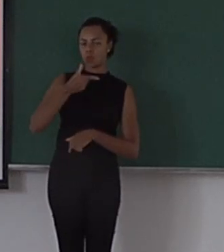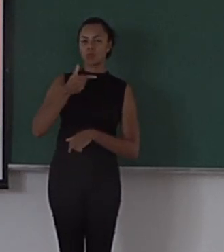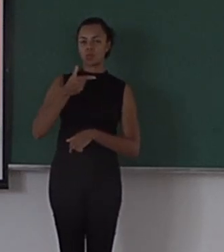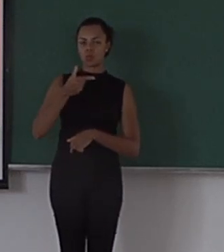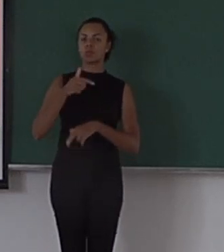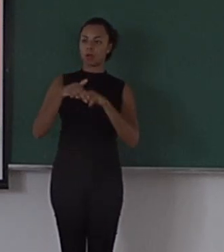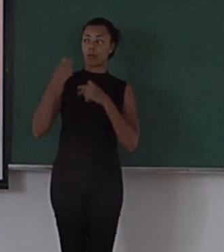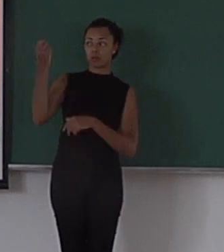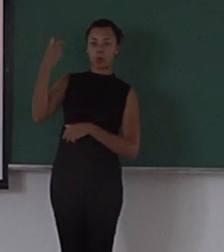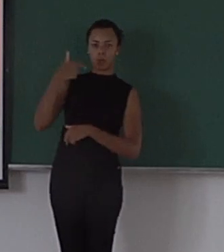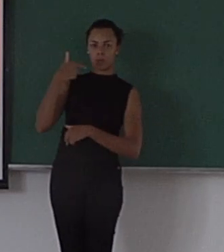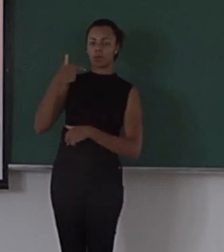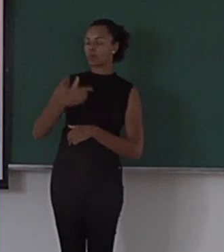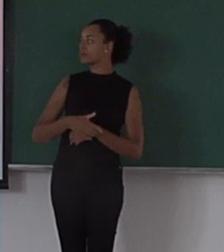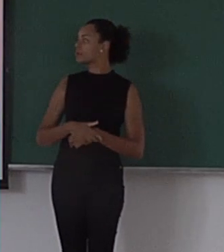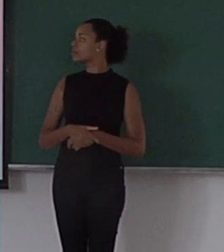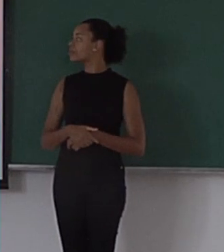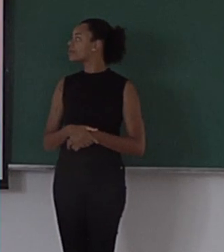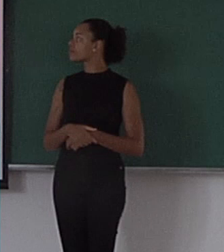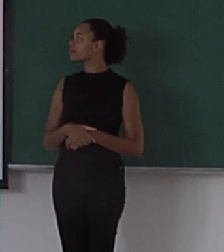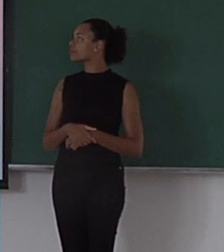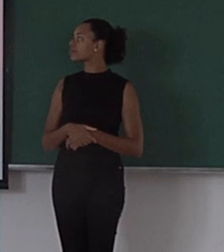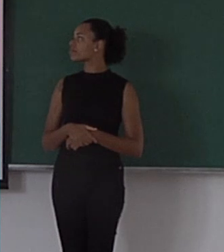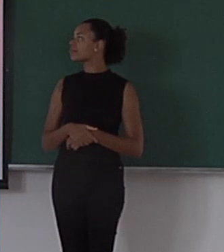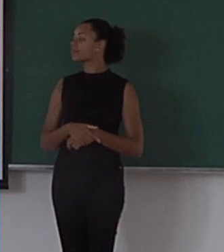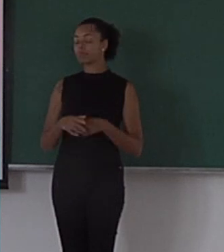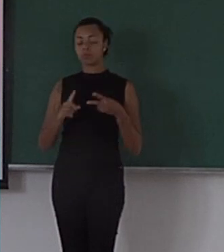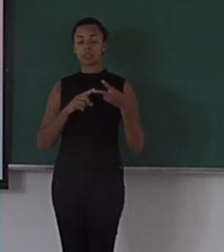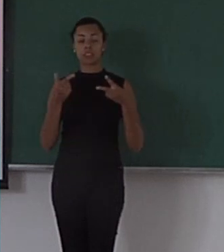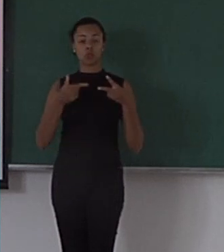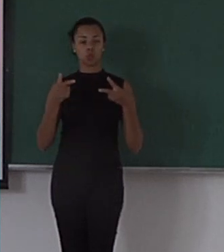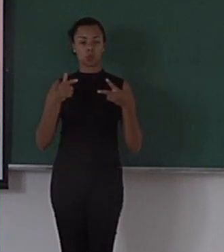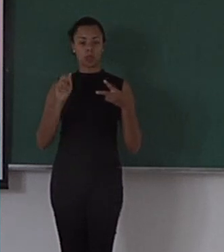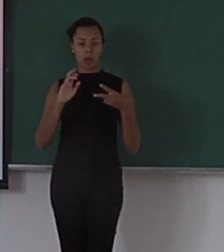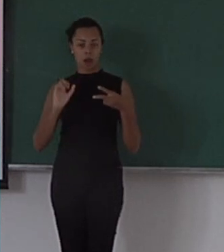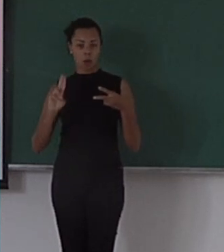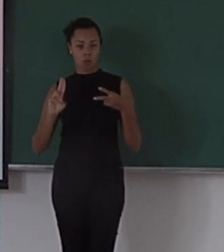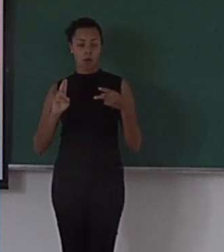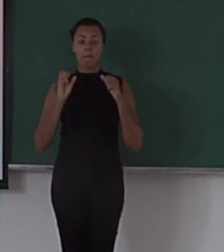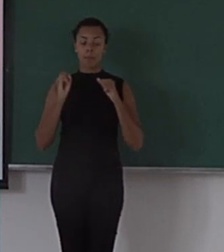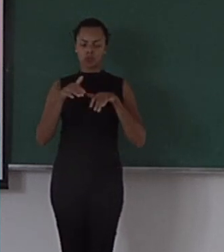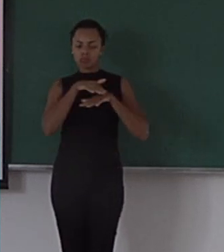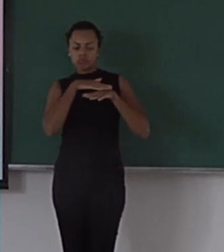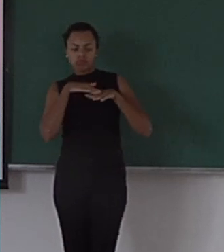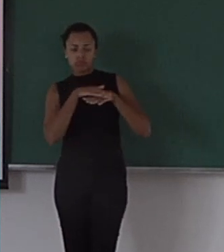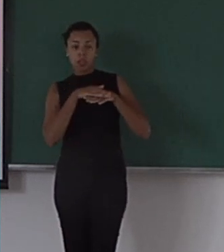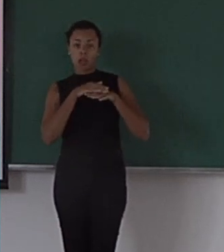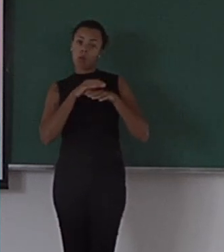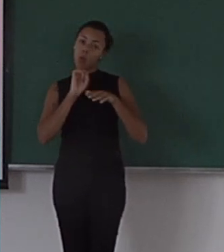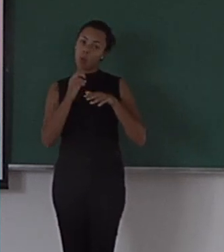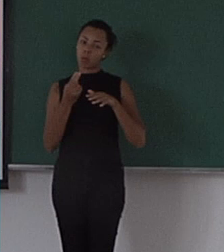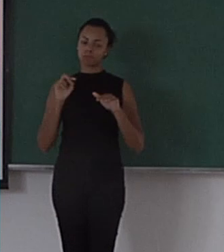pelo sol, tá? E depois a queimadura de segundo grau, a gente divide ela em superficial e profunda.